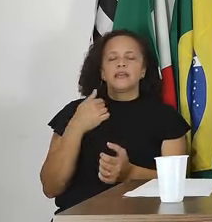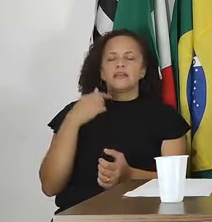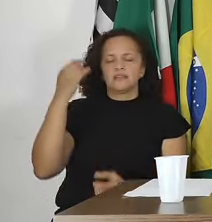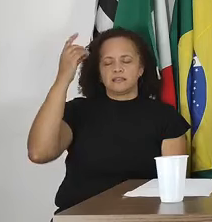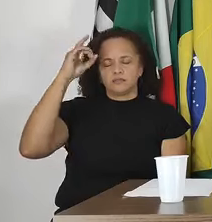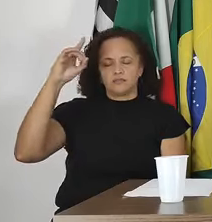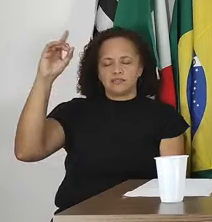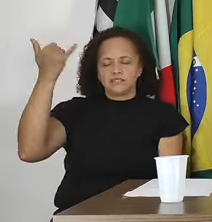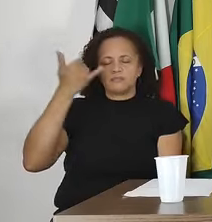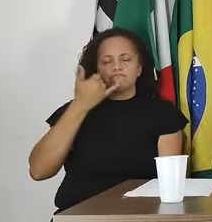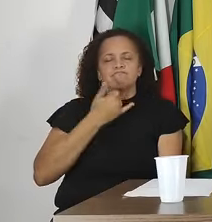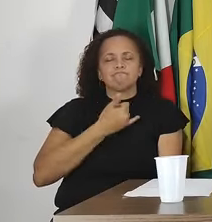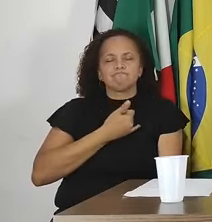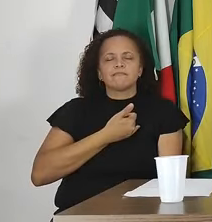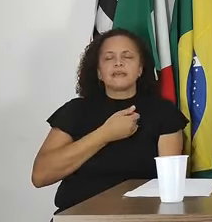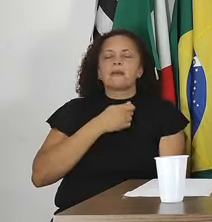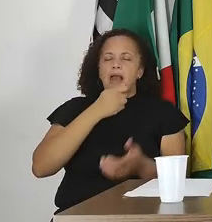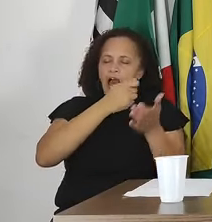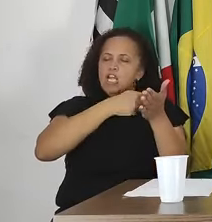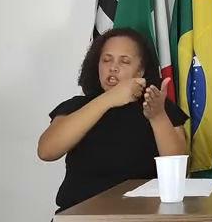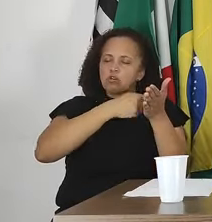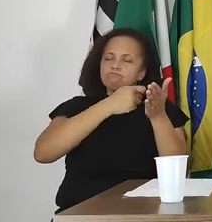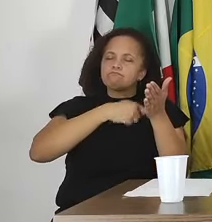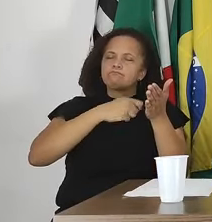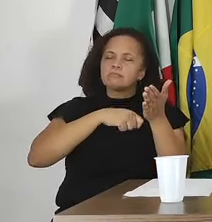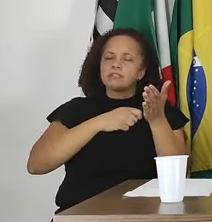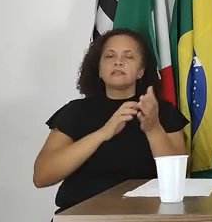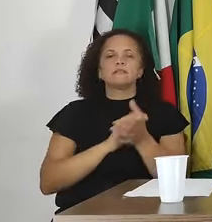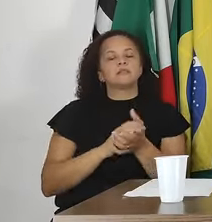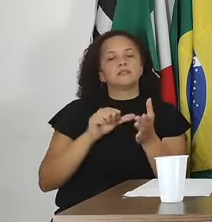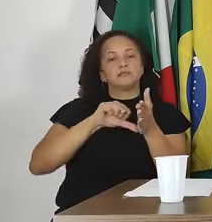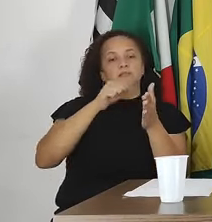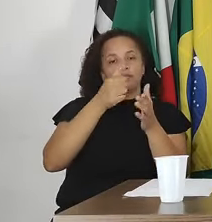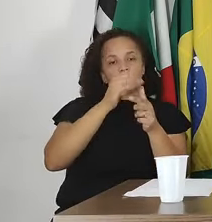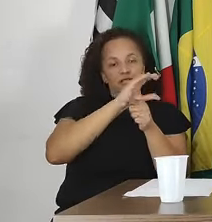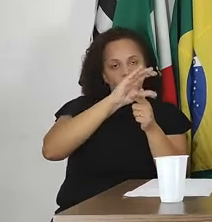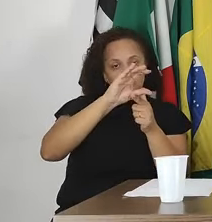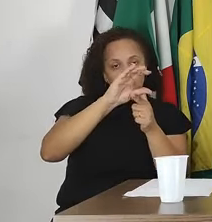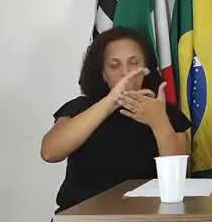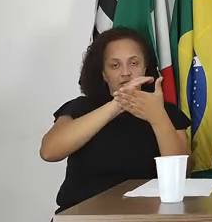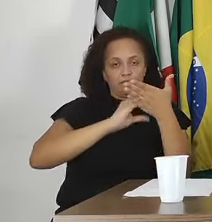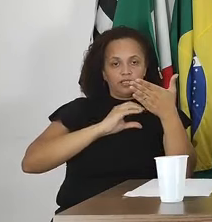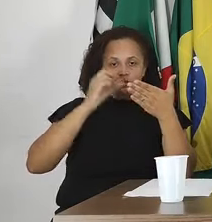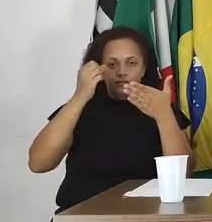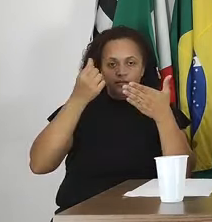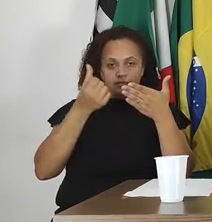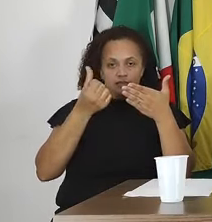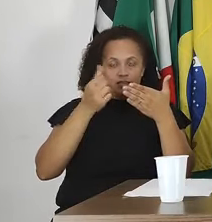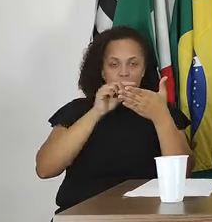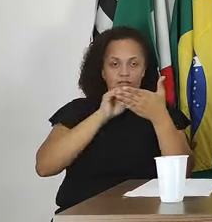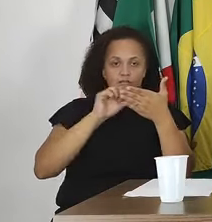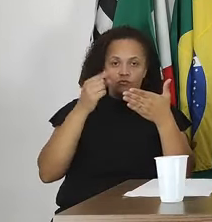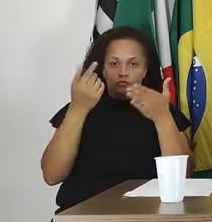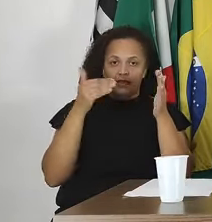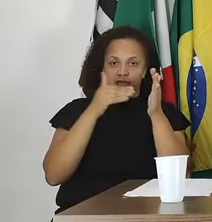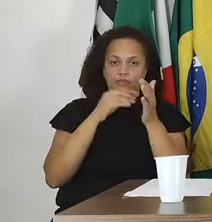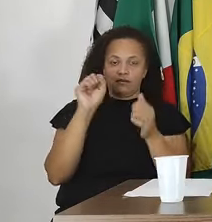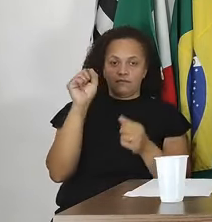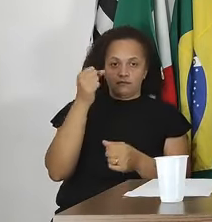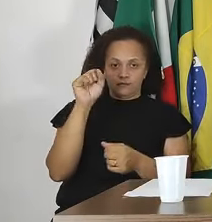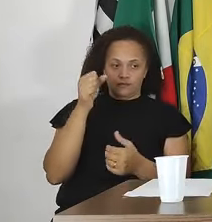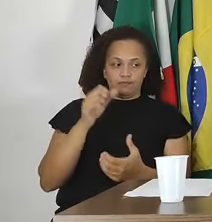eu anotei. E entrou esse texto, 1 Coríntios 6, do 1 ao 8. Eu vou pedir para que os irmãos